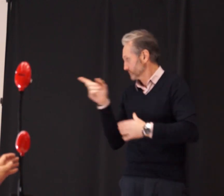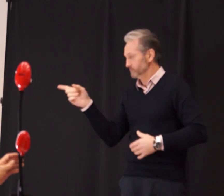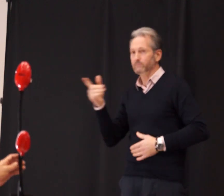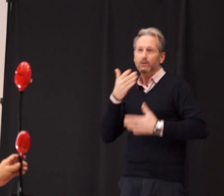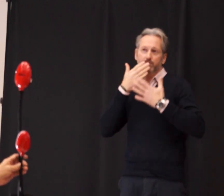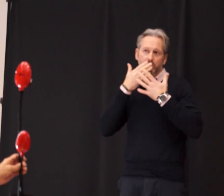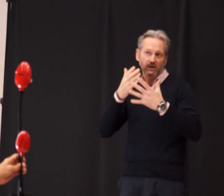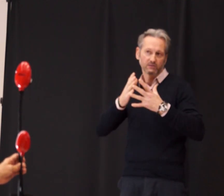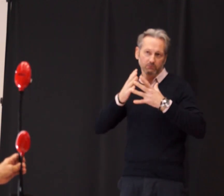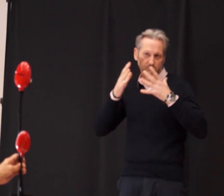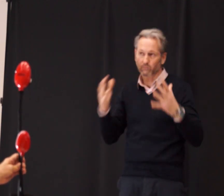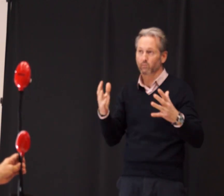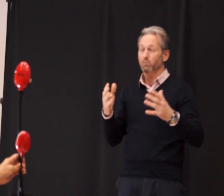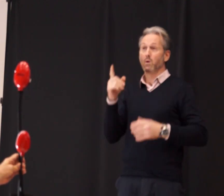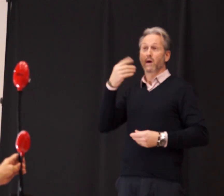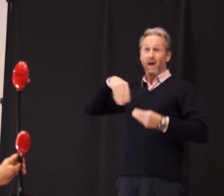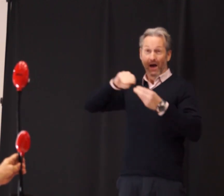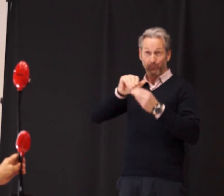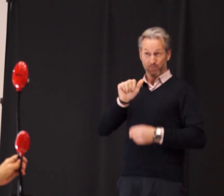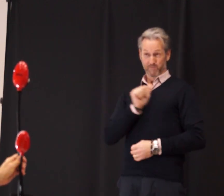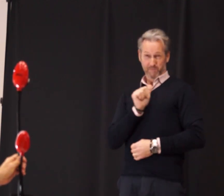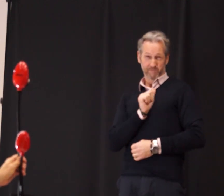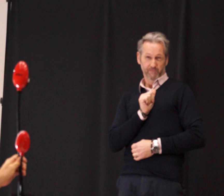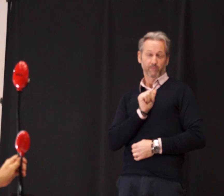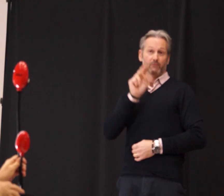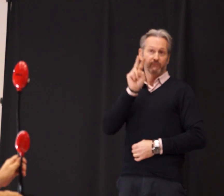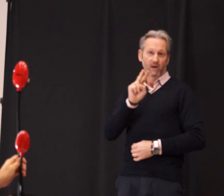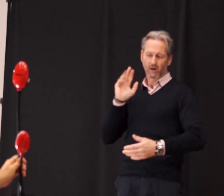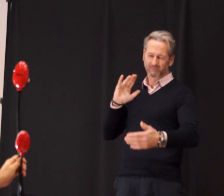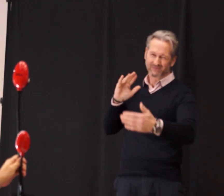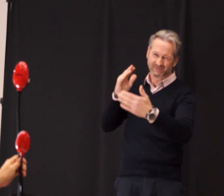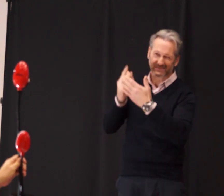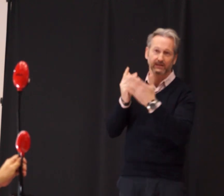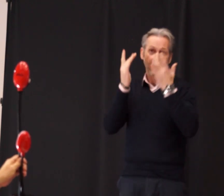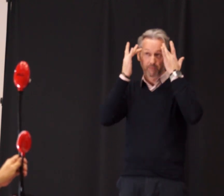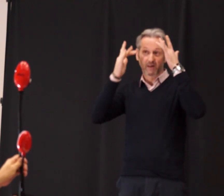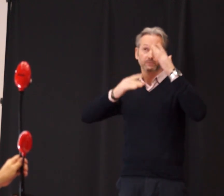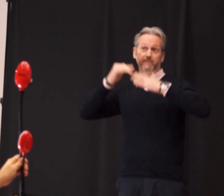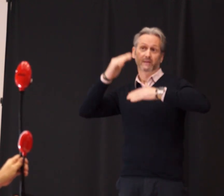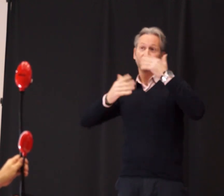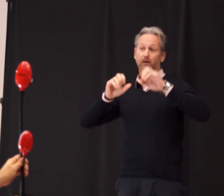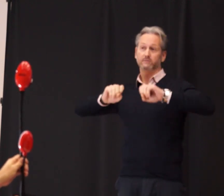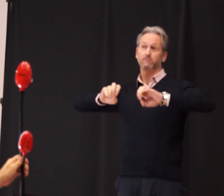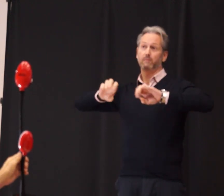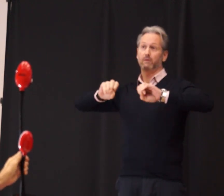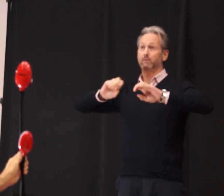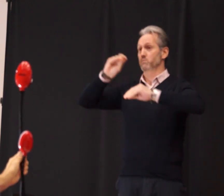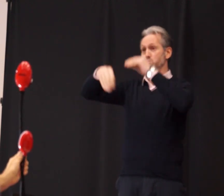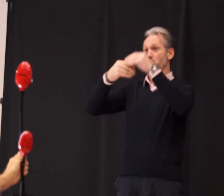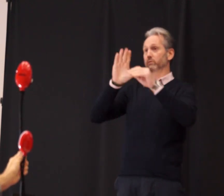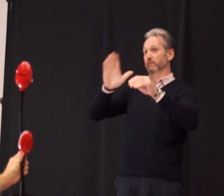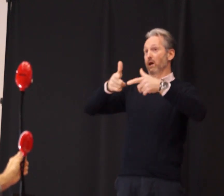par l'organisation du CRAS, de m'avoir invité à faire cette présentation. J'enseigne depuis